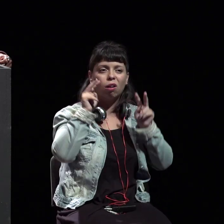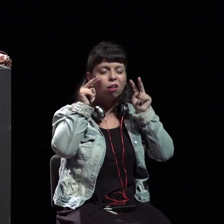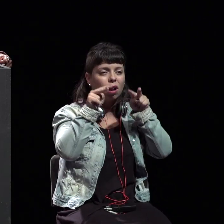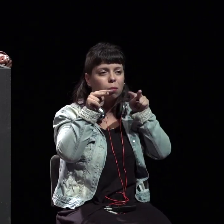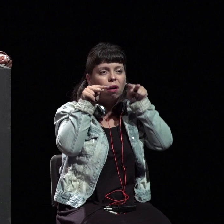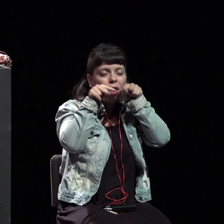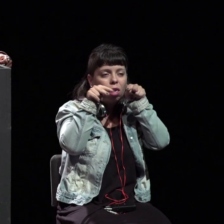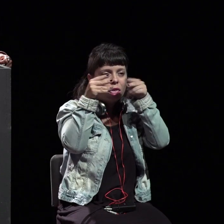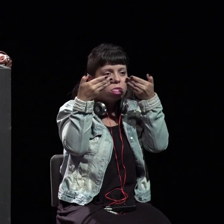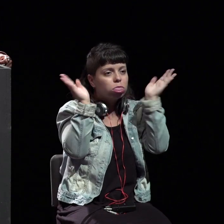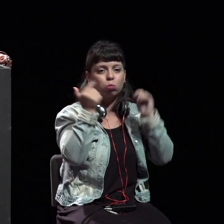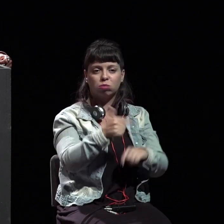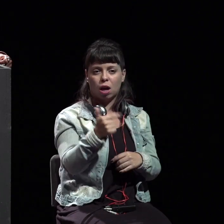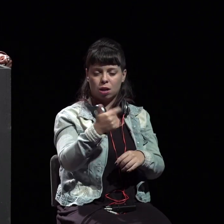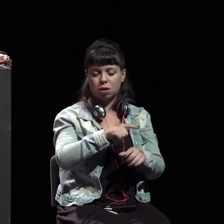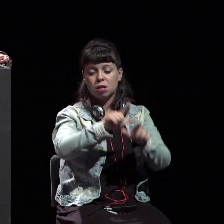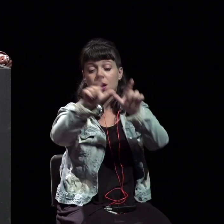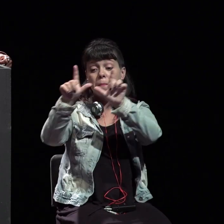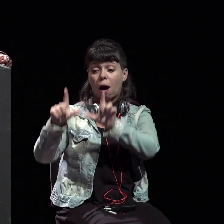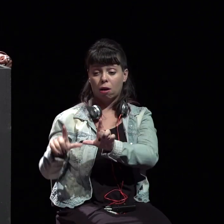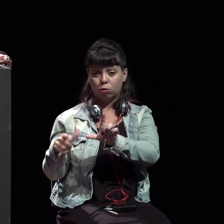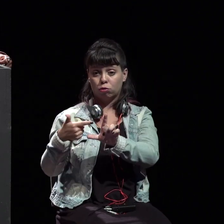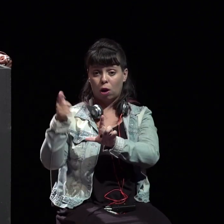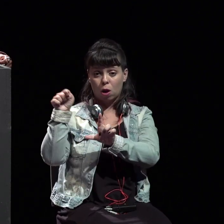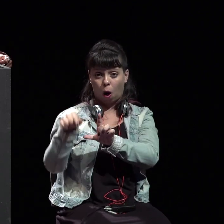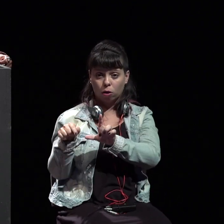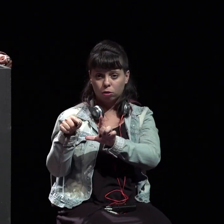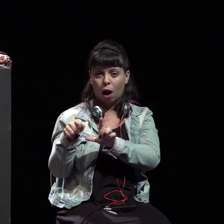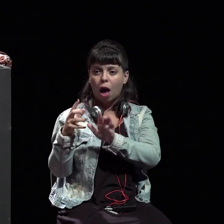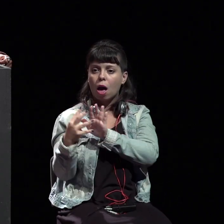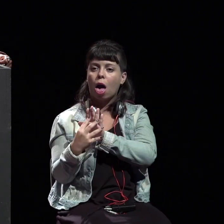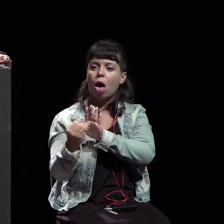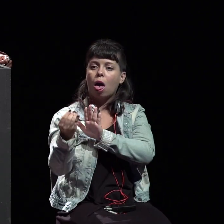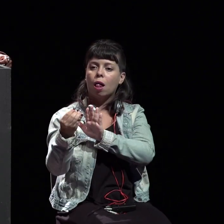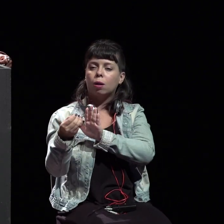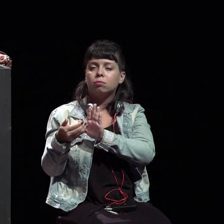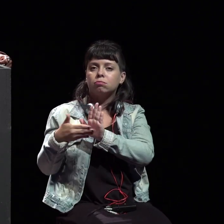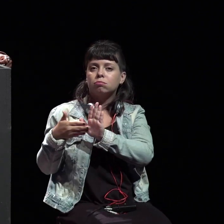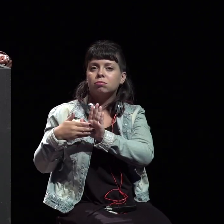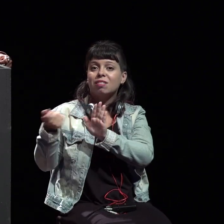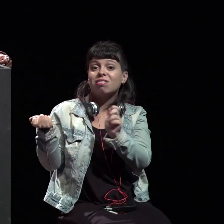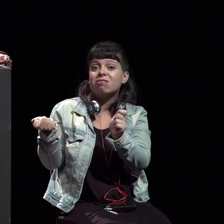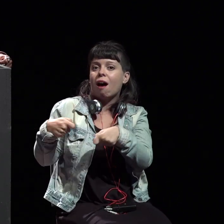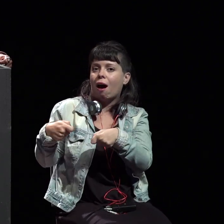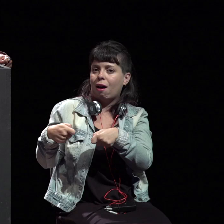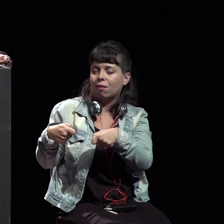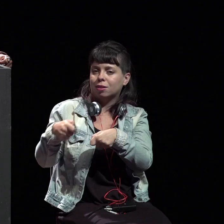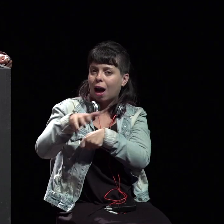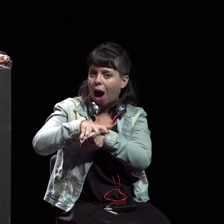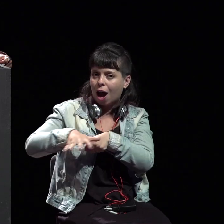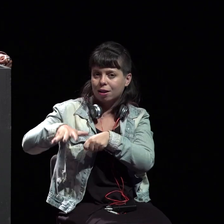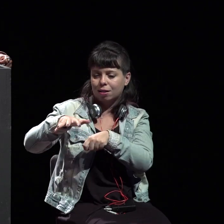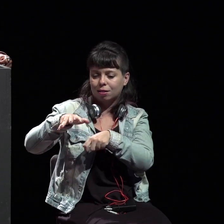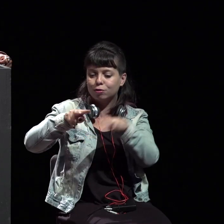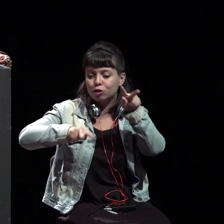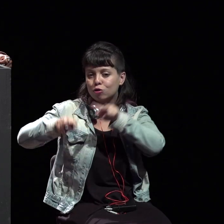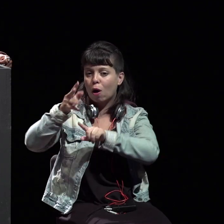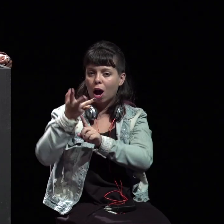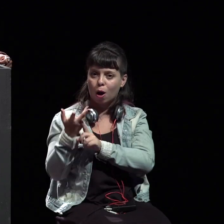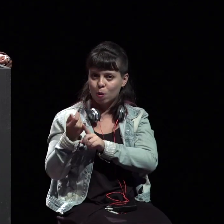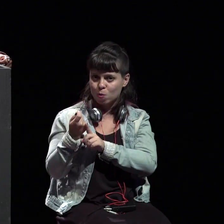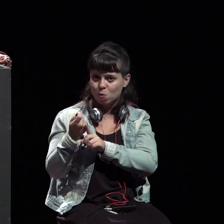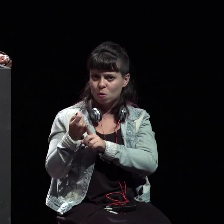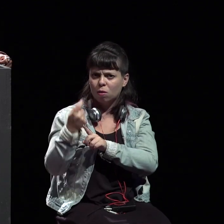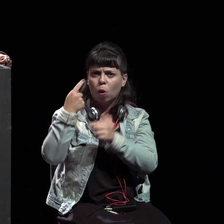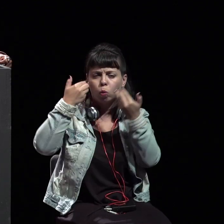e uma outra imagem que seria, digamos, uma matriz possível do campo das artes visuais para essa